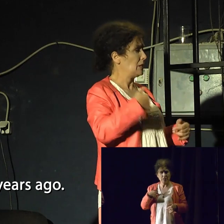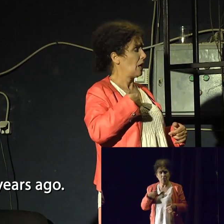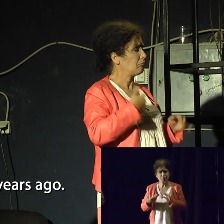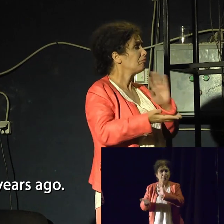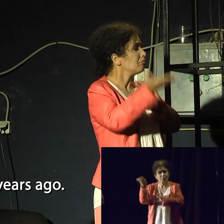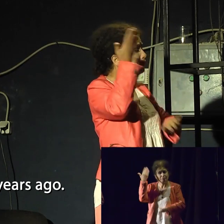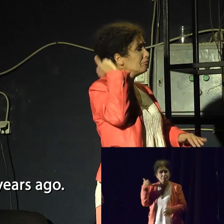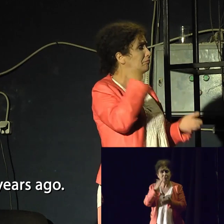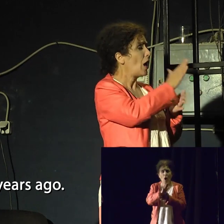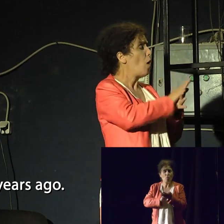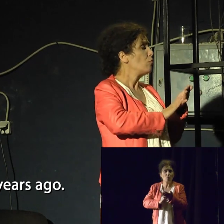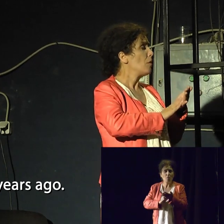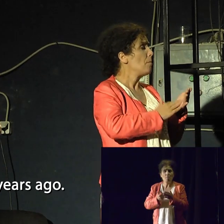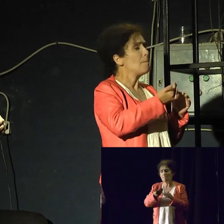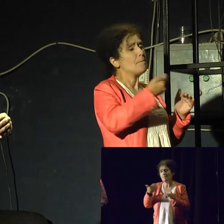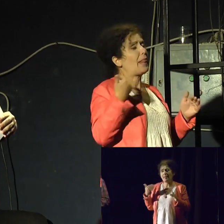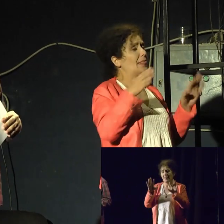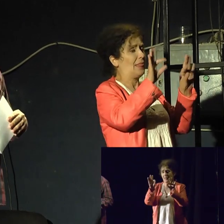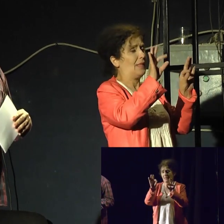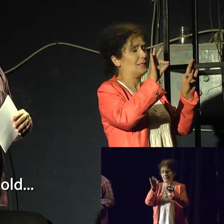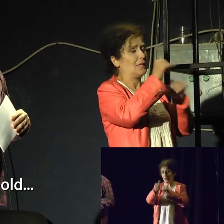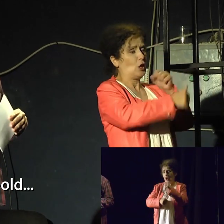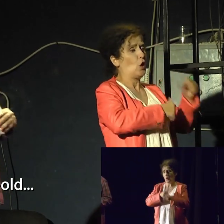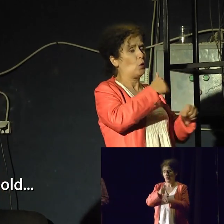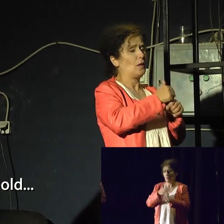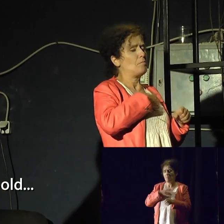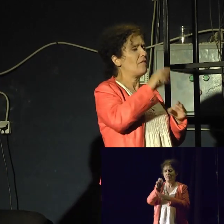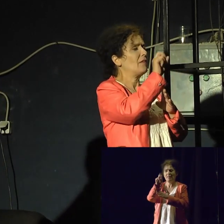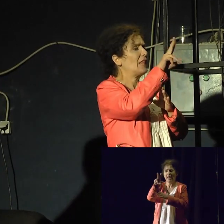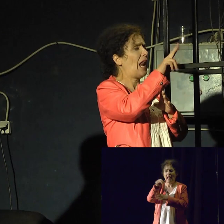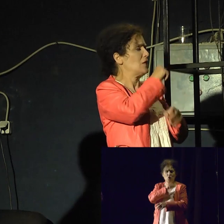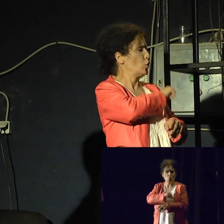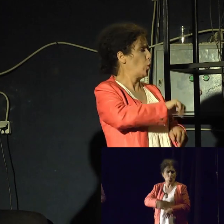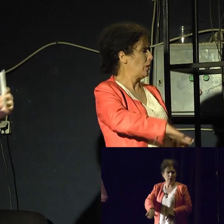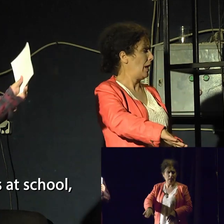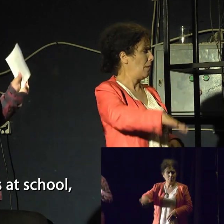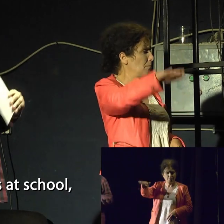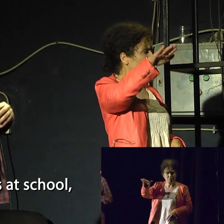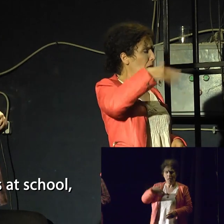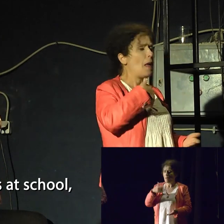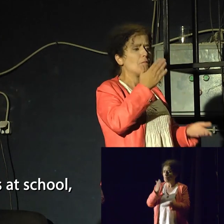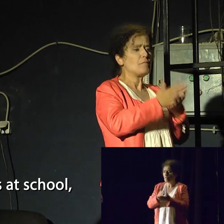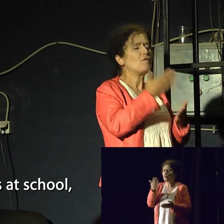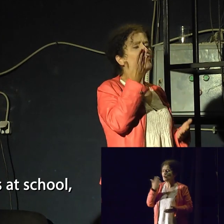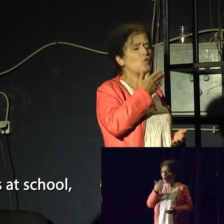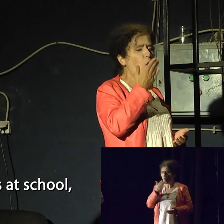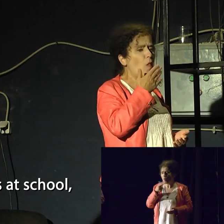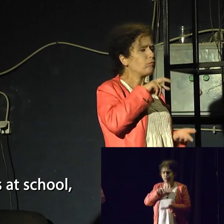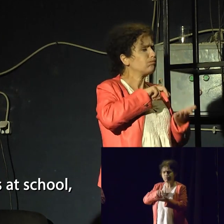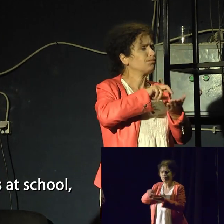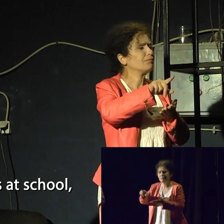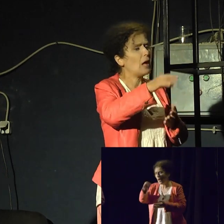многу поодамна, започва пред 10 години. Имав 13 години, бев на училиште, отидов